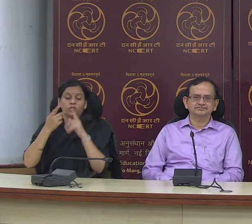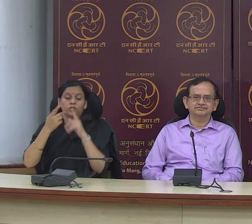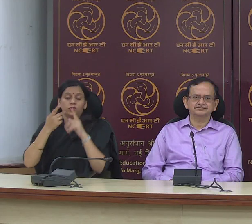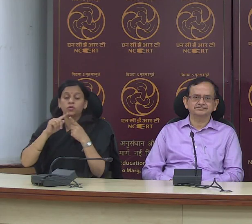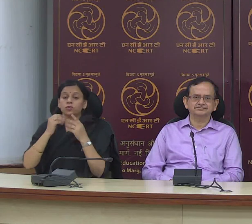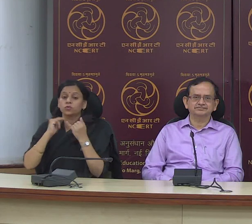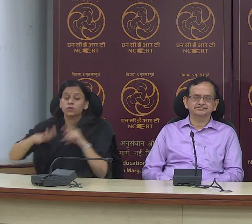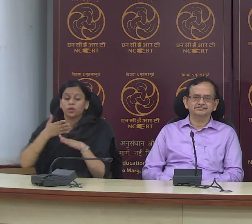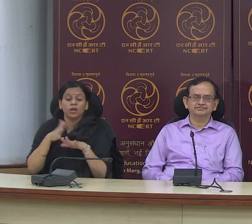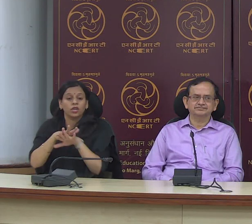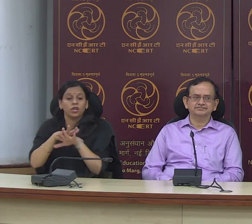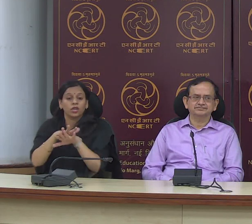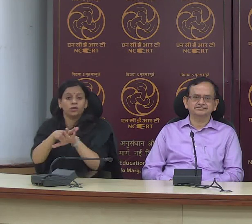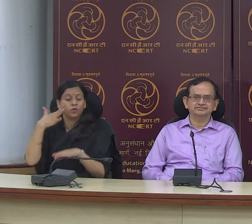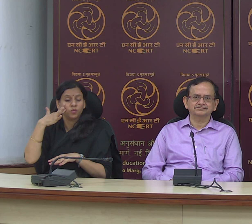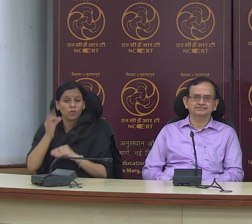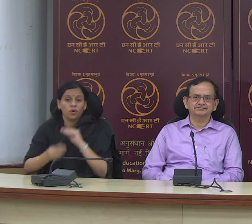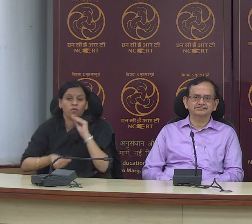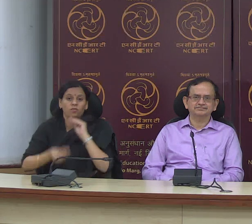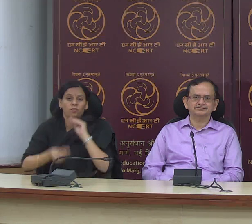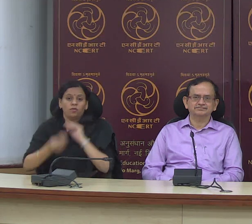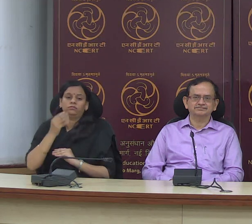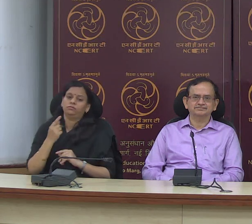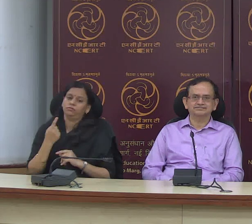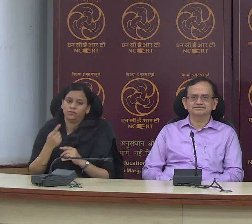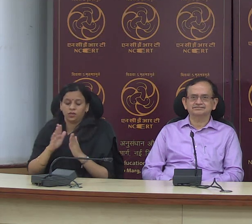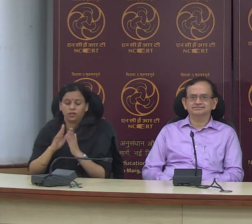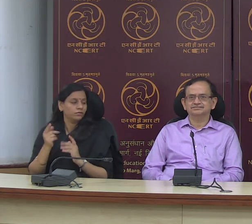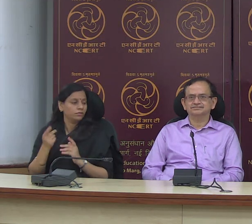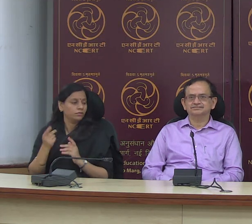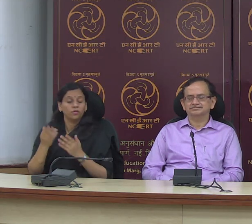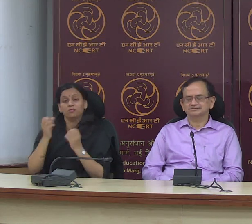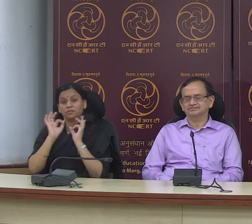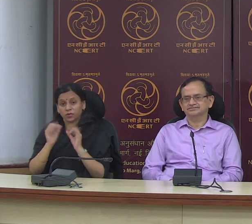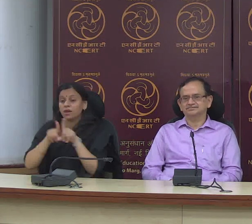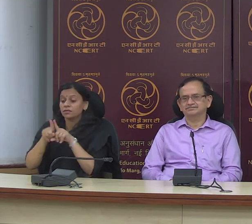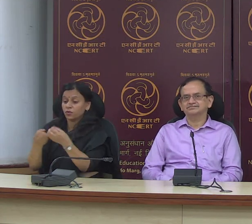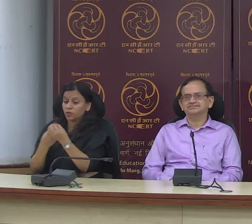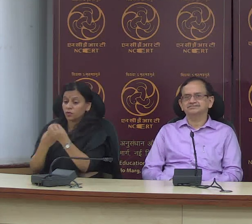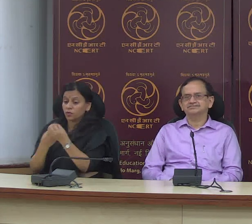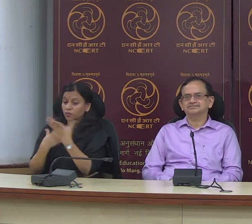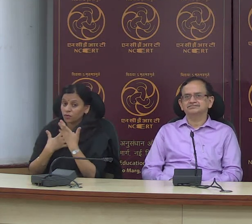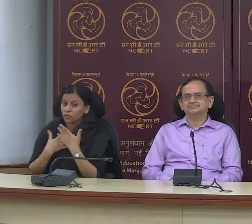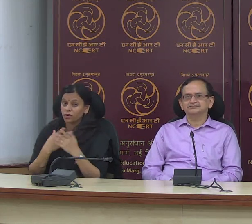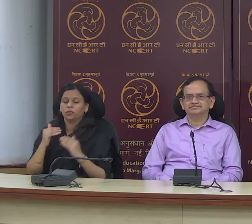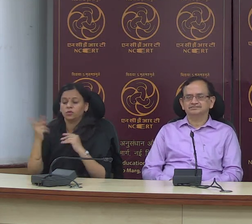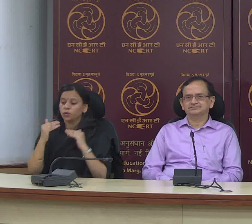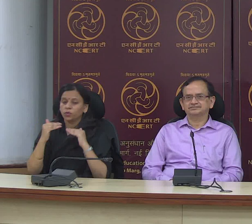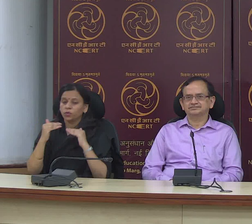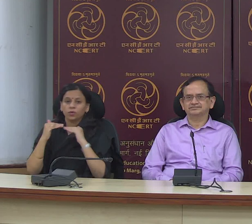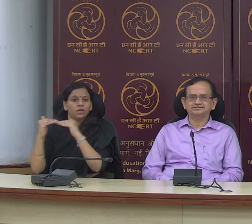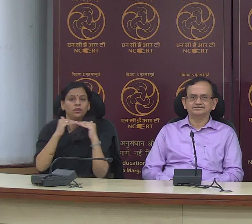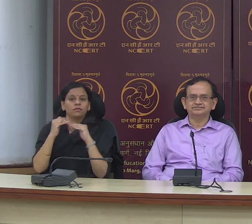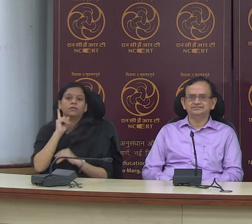inclusion also, and this is quite important. बिल्कुल, यहाँ पर जो booklet आपने एक उदाहरण दिया, ये वाकई में दोनों के लिए समान होना चाहिए